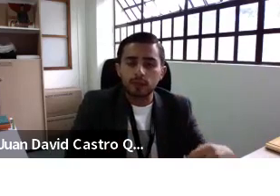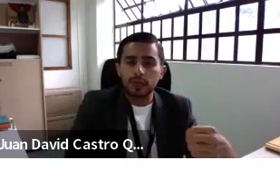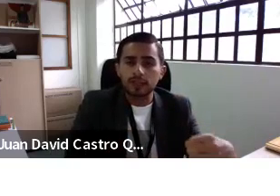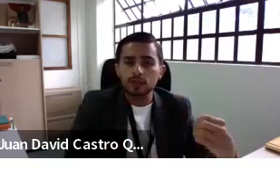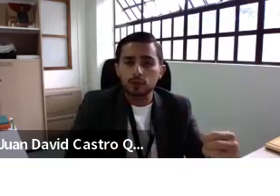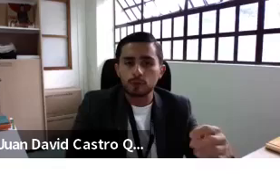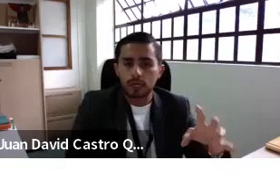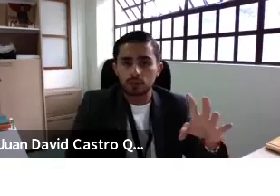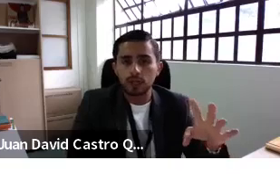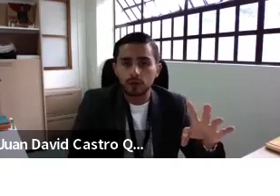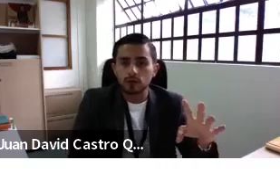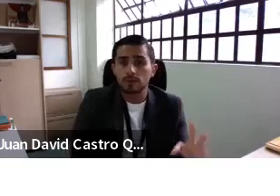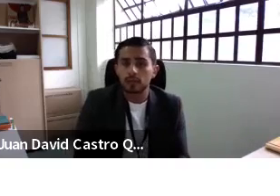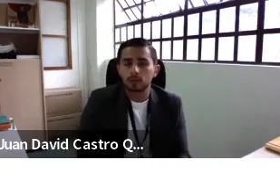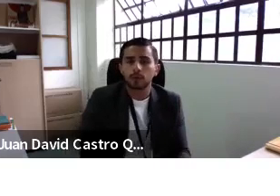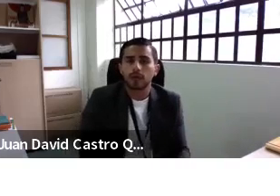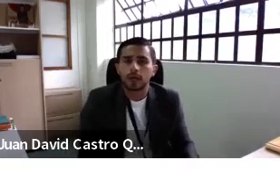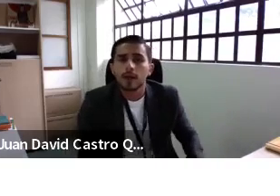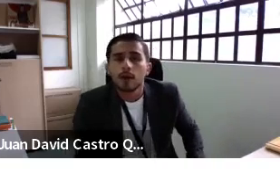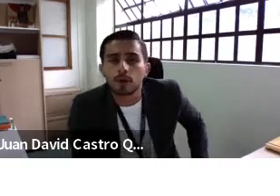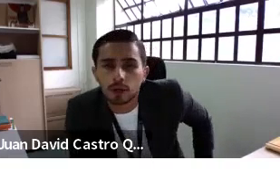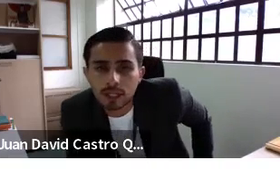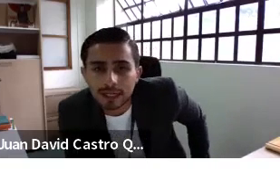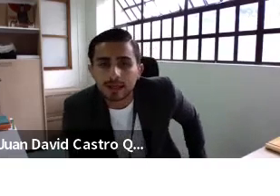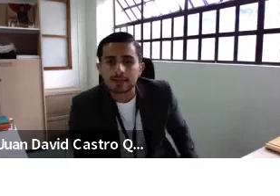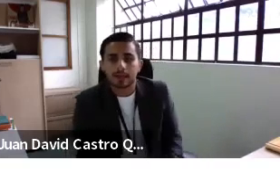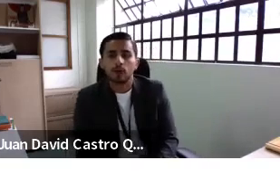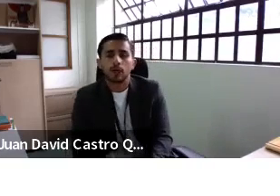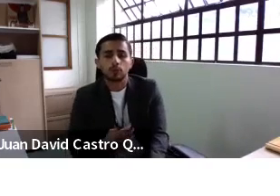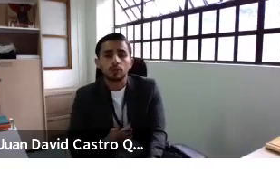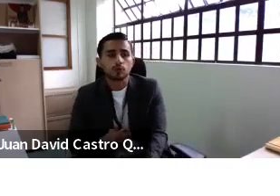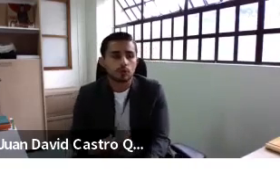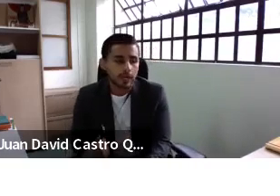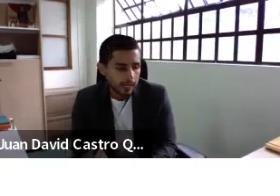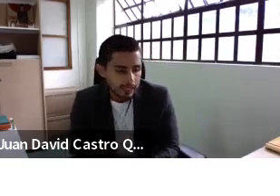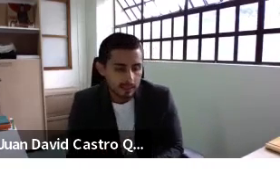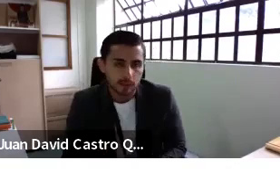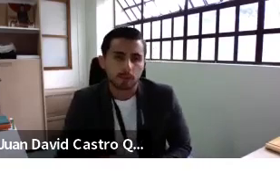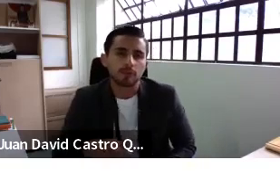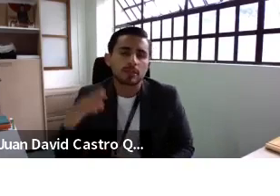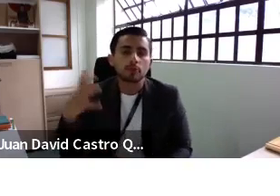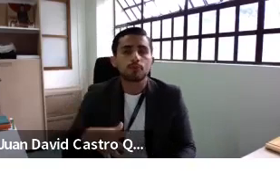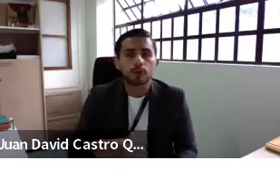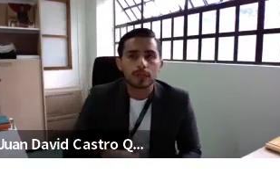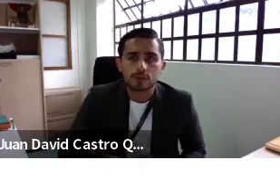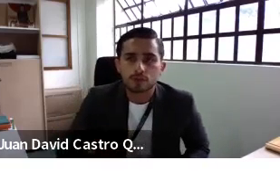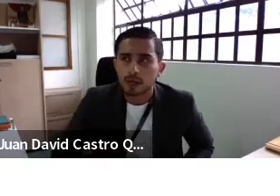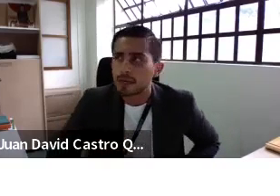los diferentes grupos en razón del conocimiento ¿por qué? porque no se trata de hacerlo en un discurso generalista cuando profundizamos un poco en estos temas